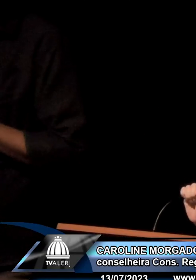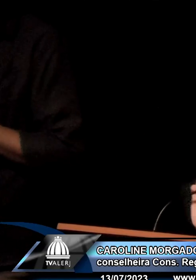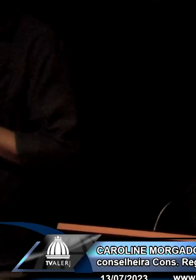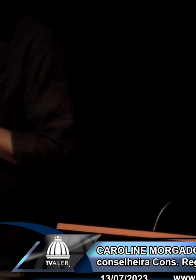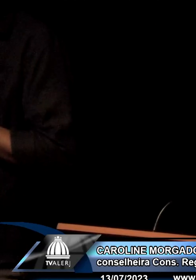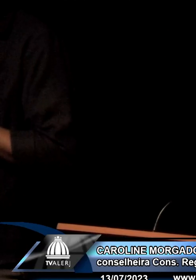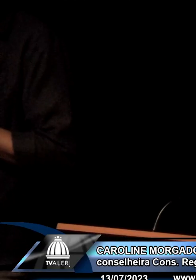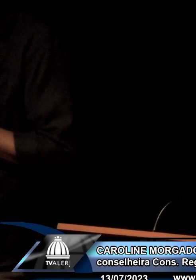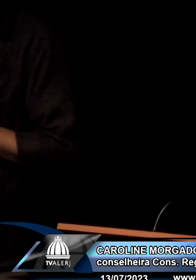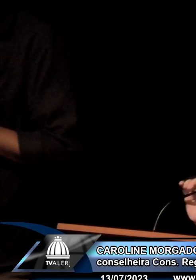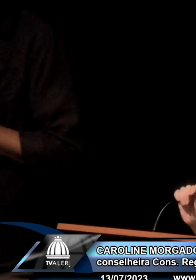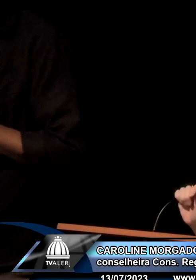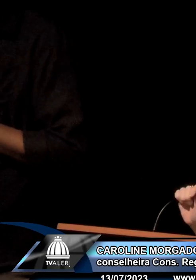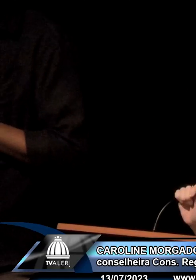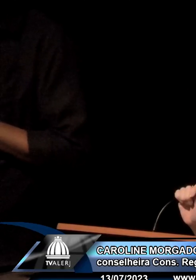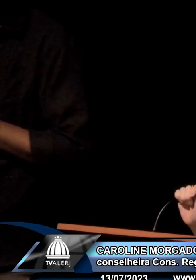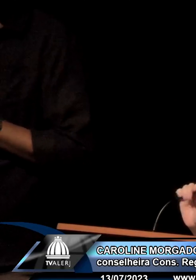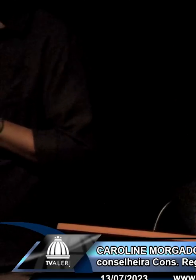vamos lá